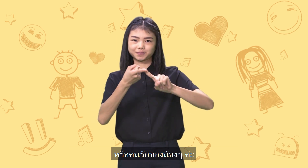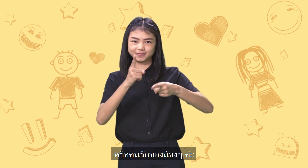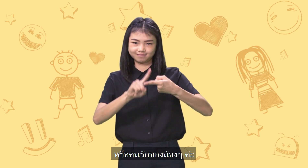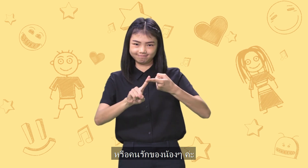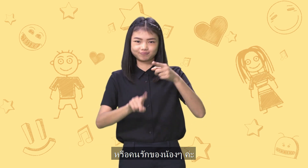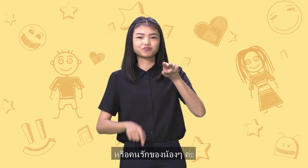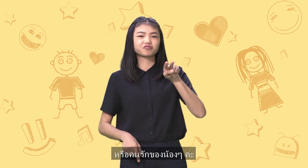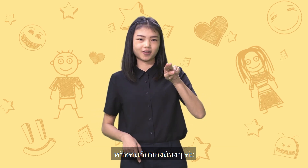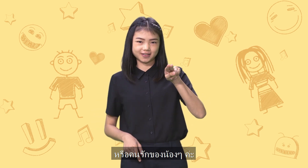องๆค่ะ